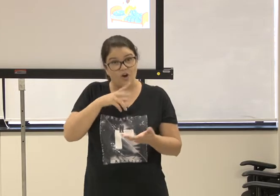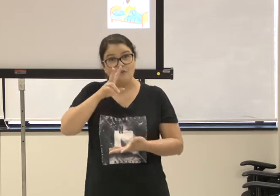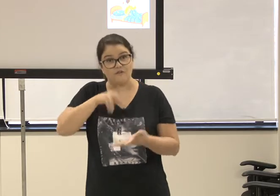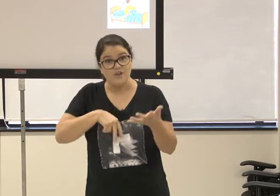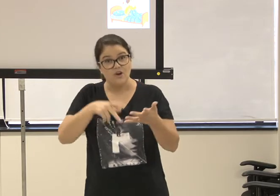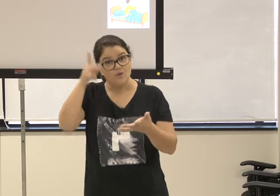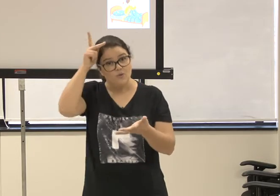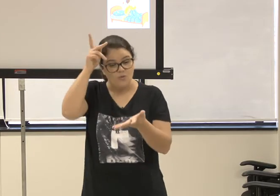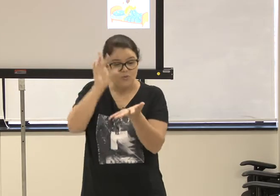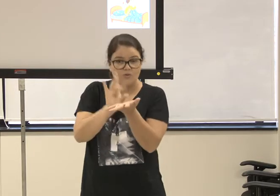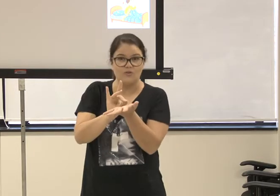Eu vi a